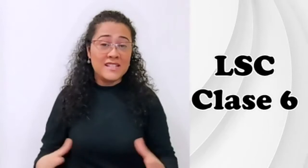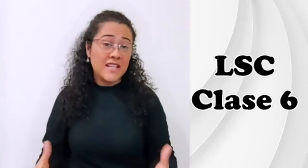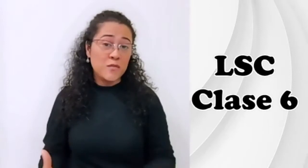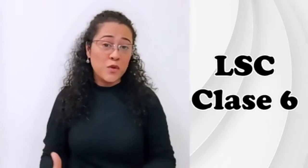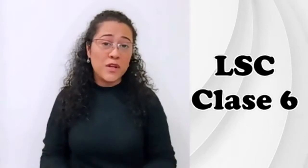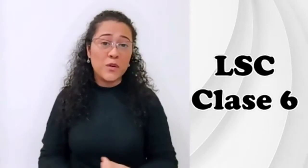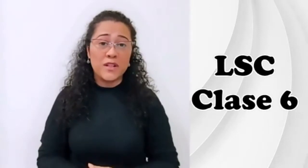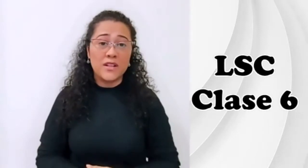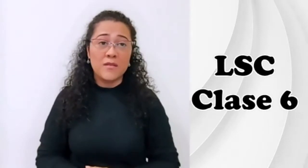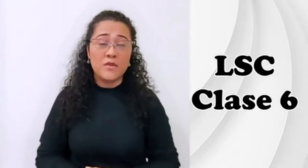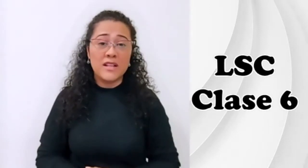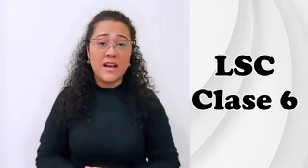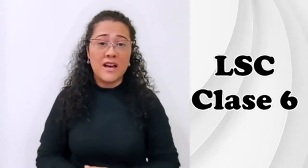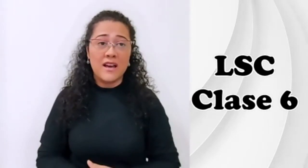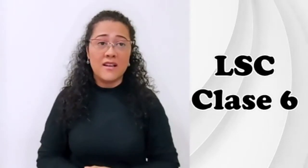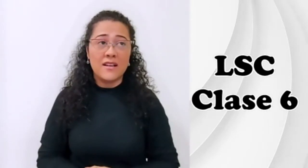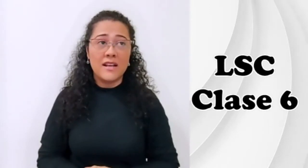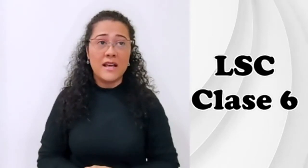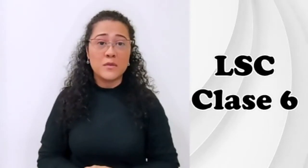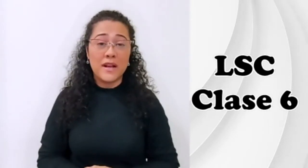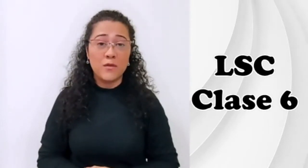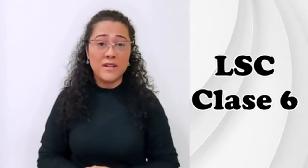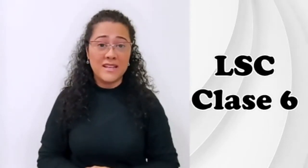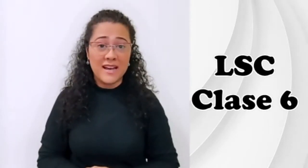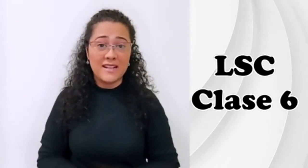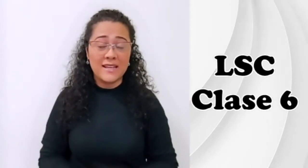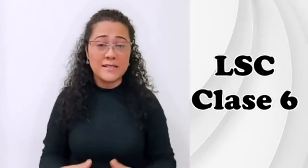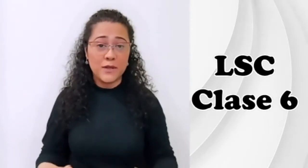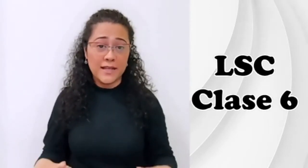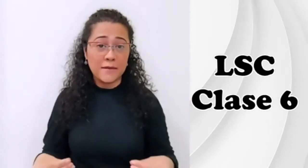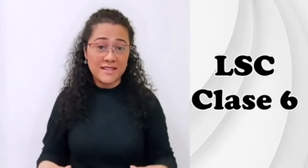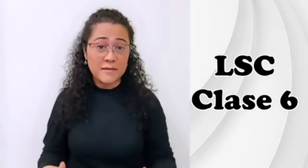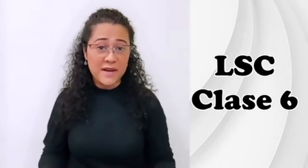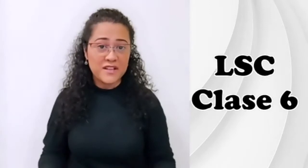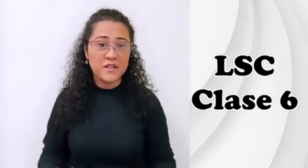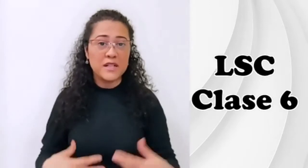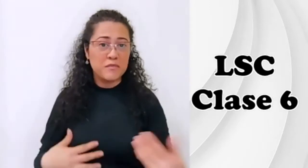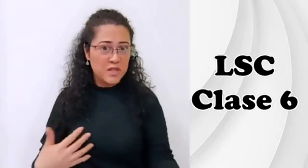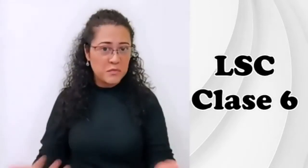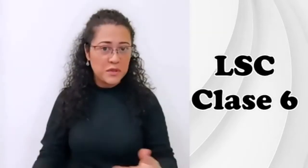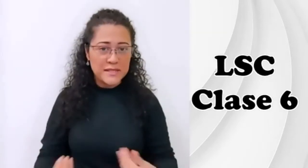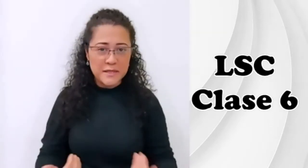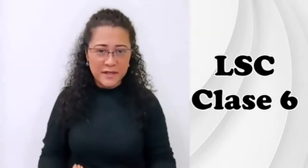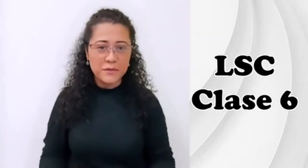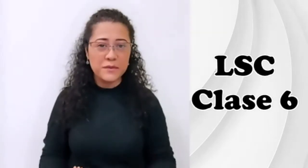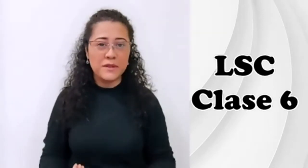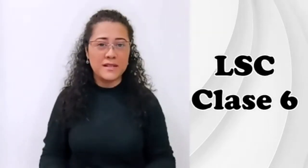Es muy bueno cuando tenemos la escuela dominical, que se puede ir más despacio, las personas pueden hacer preguntas y